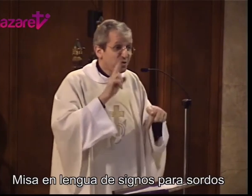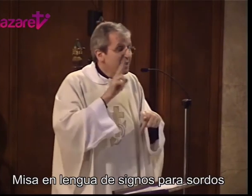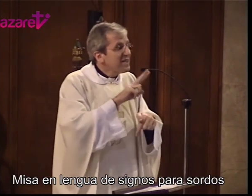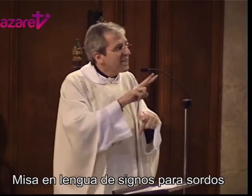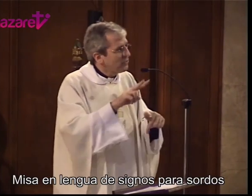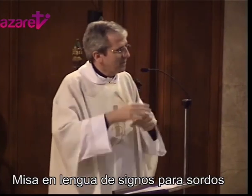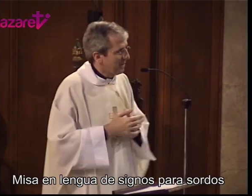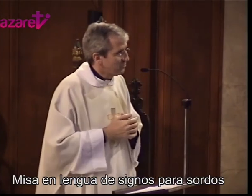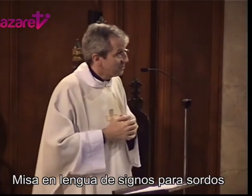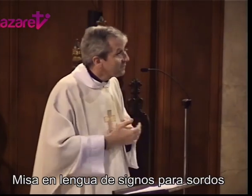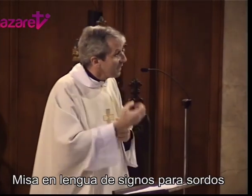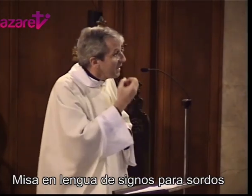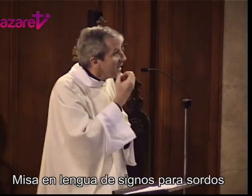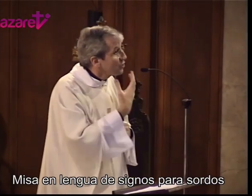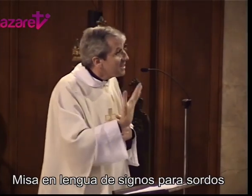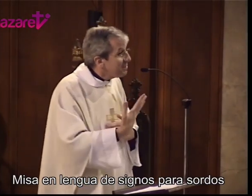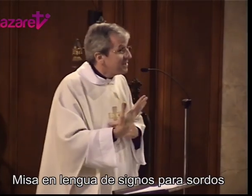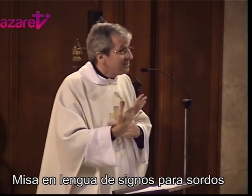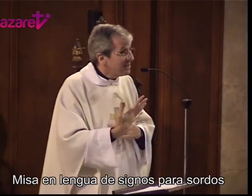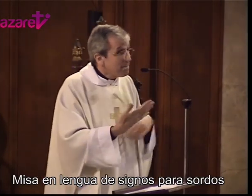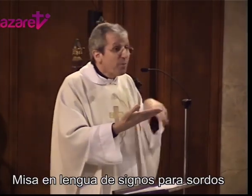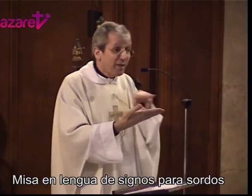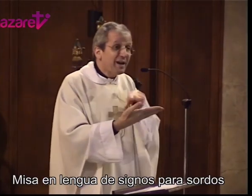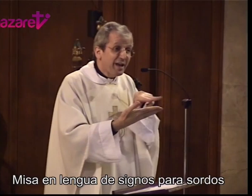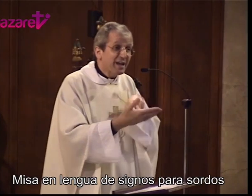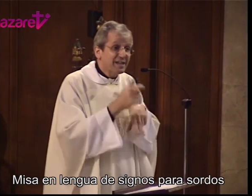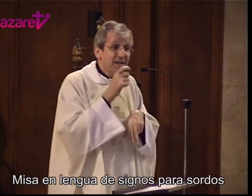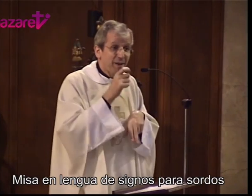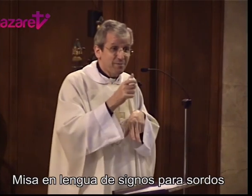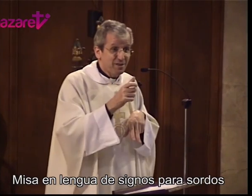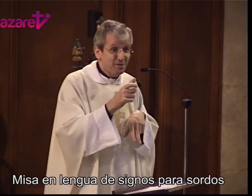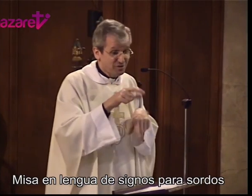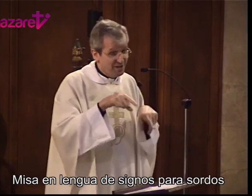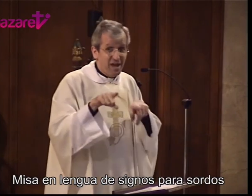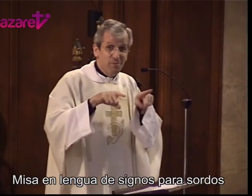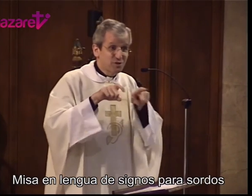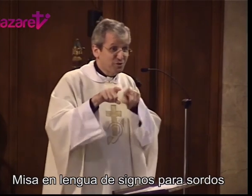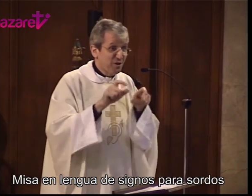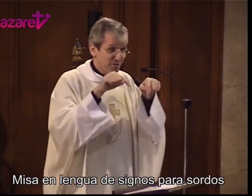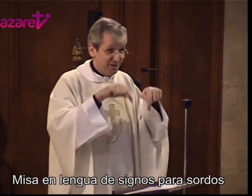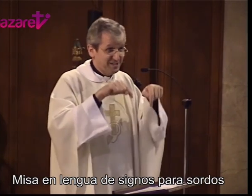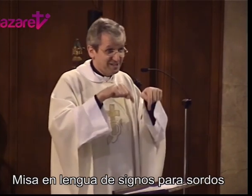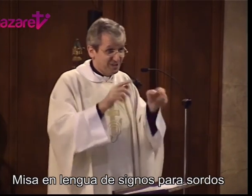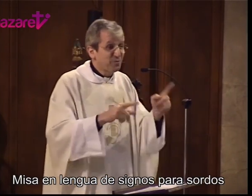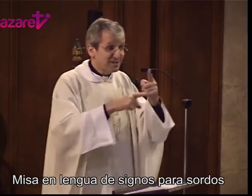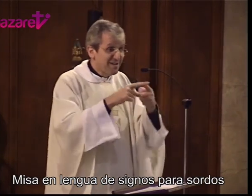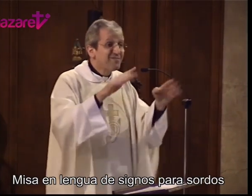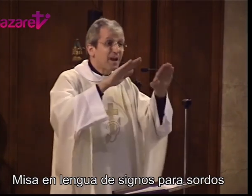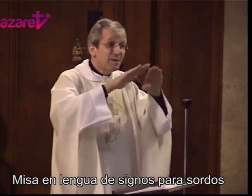y que contemplamos. Y nos irá bien poder leer esa palabra de Dios. hemos escogido estas lecturas de la